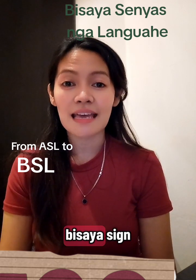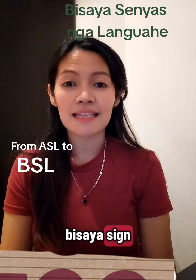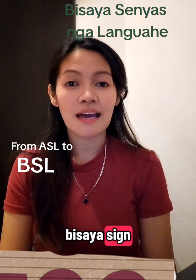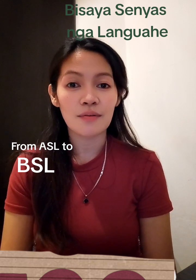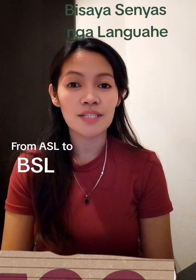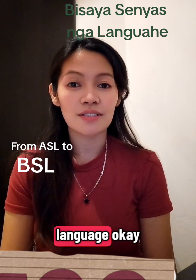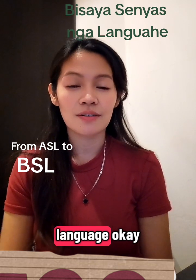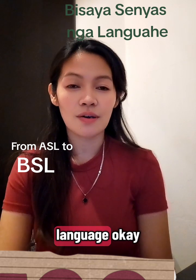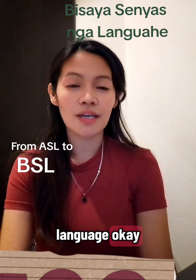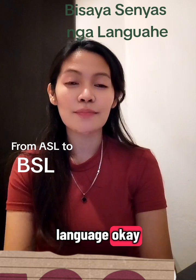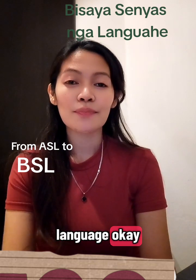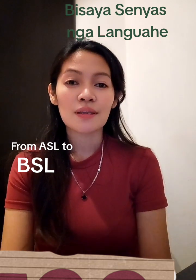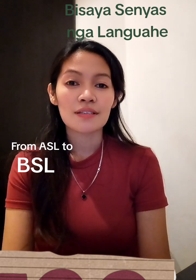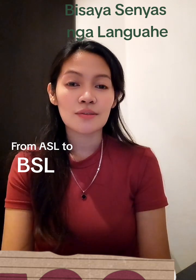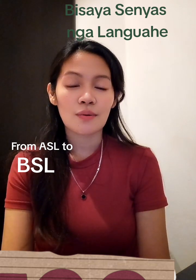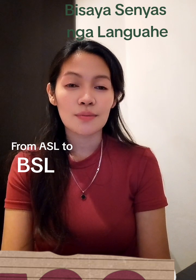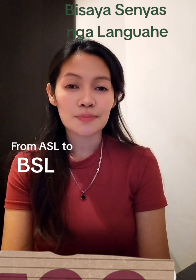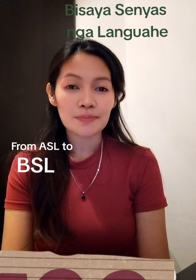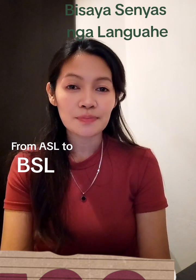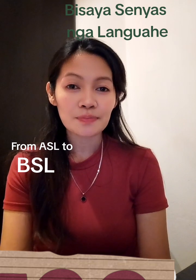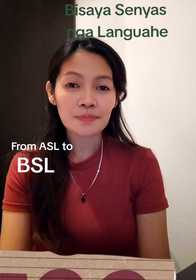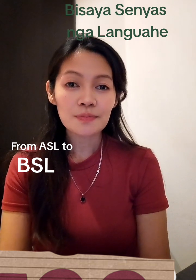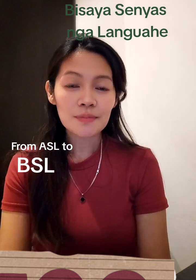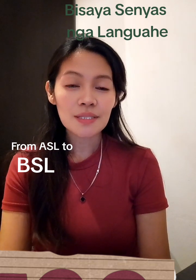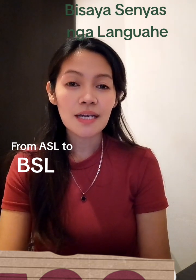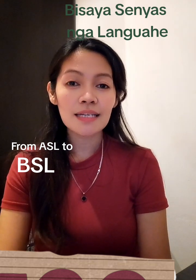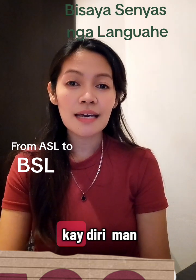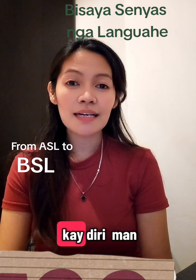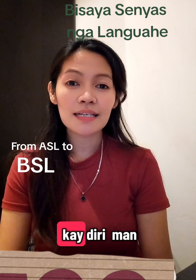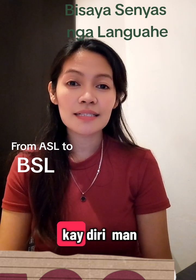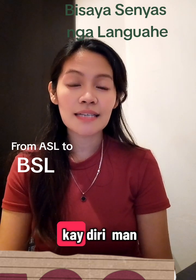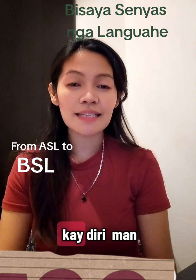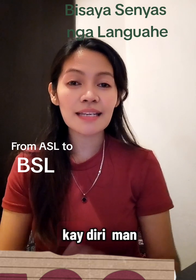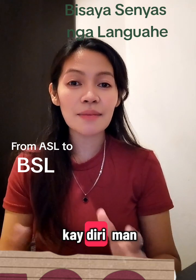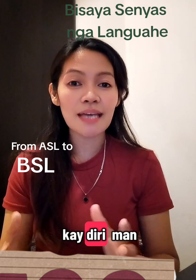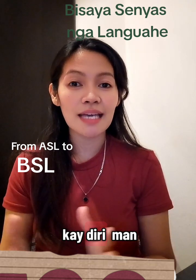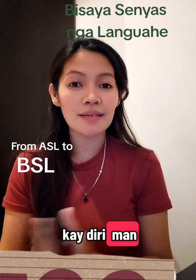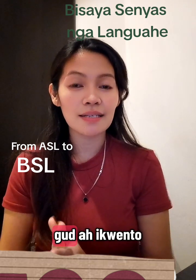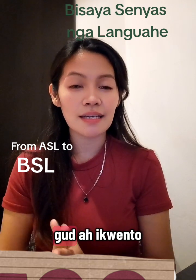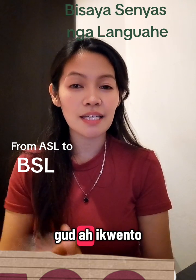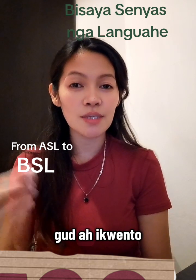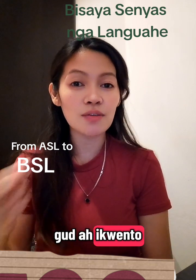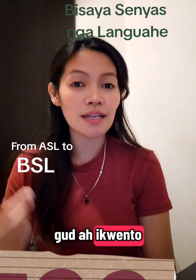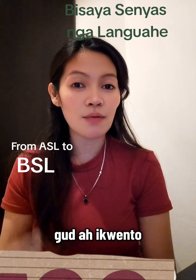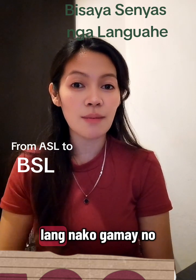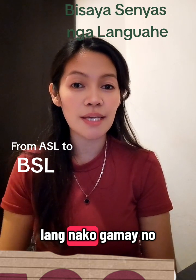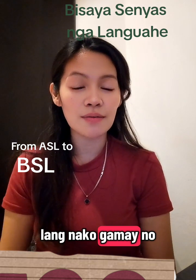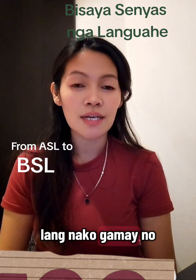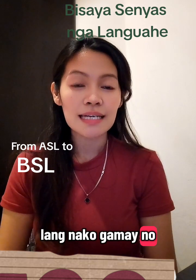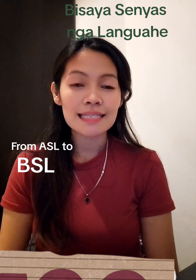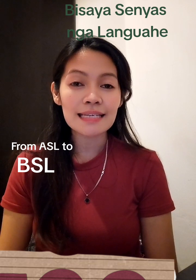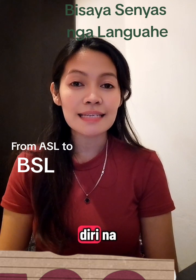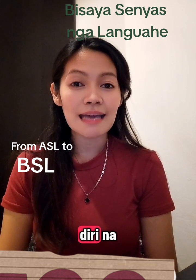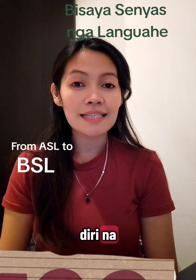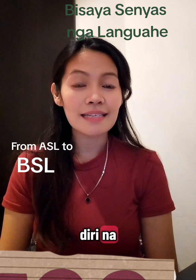Sign Language. Okay? So kanang kay diri baya ay ikwento lang ako gamay no, diri na ay diri